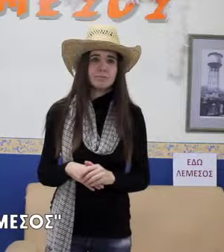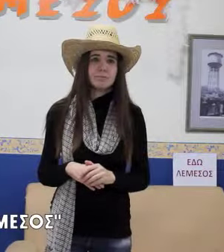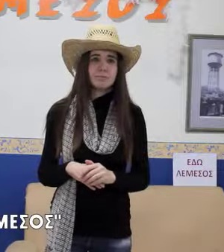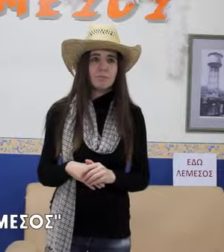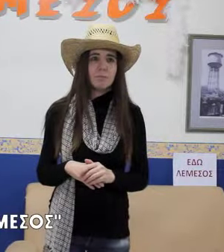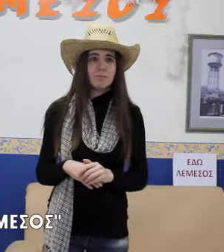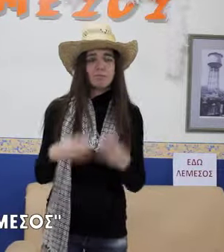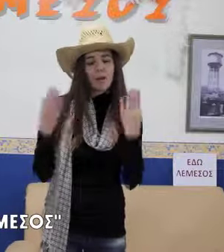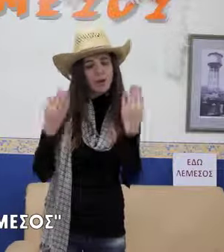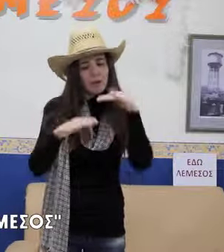9 το βράδυ,